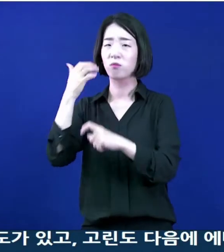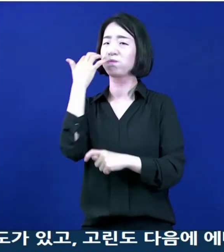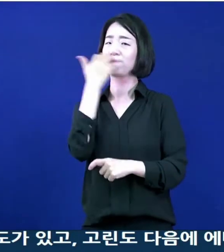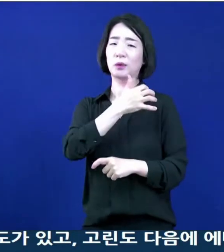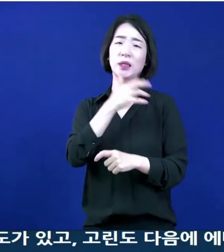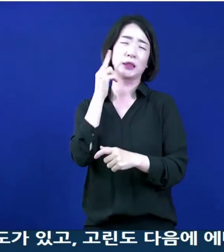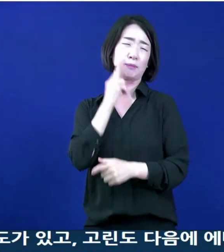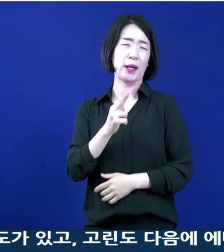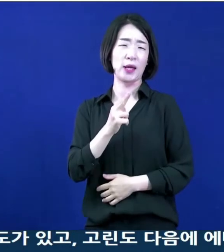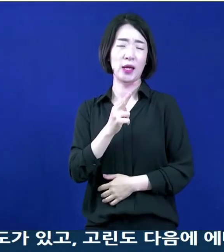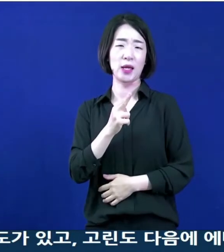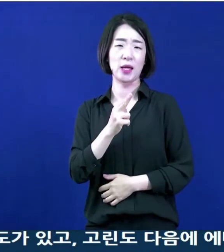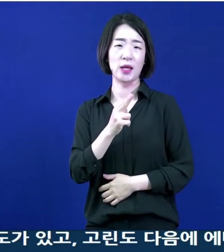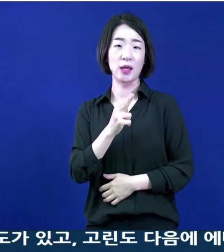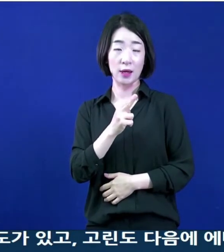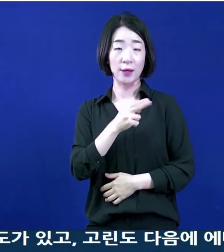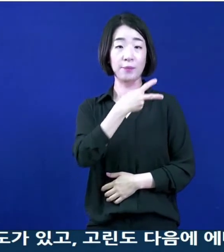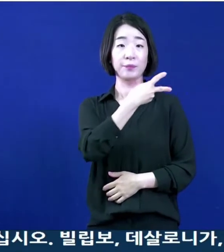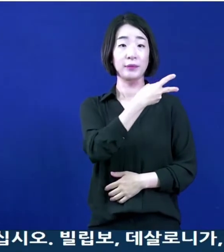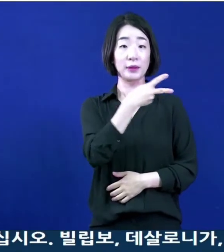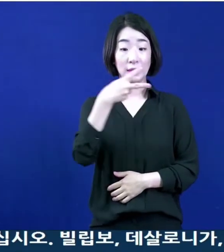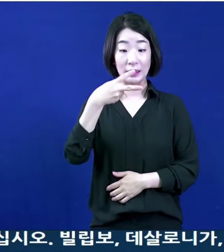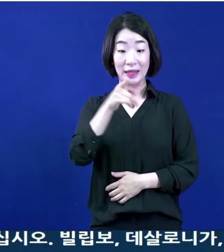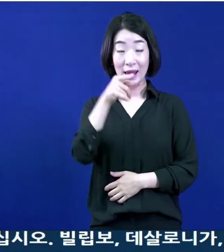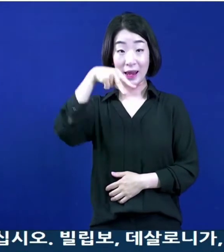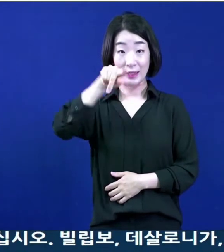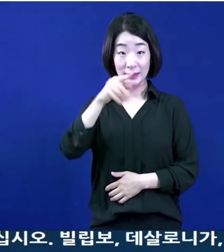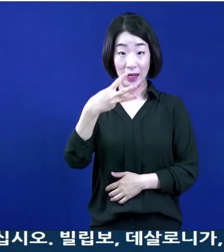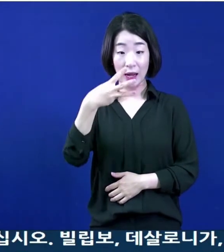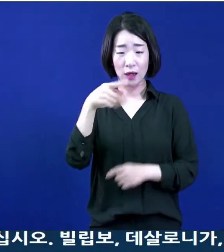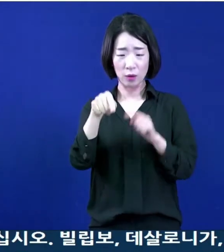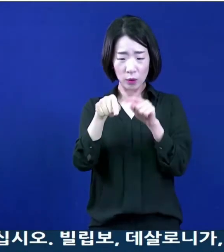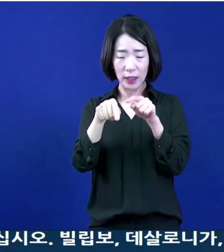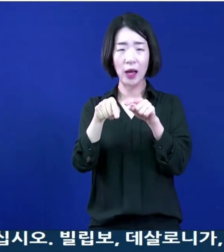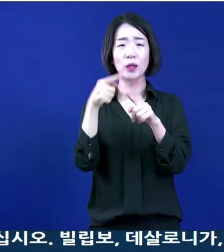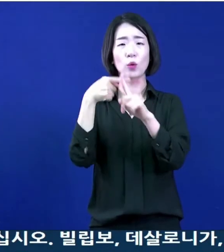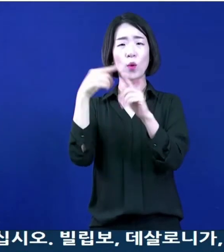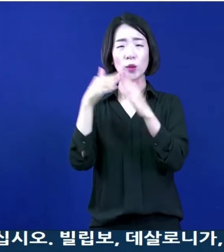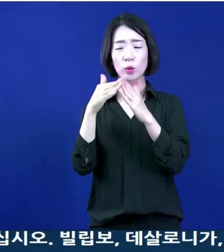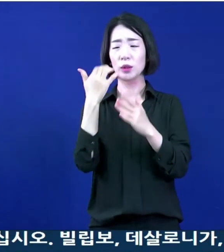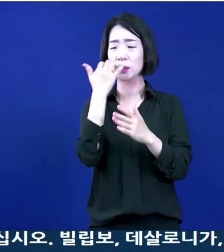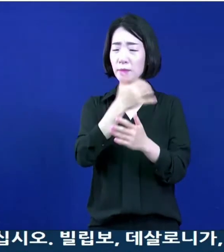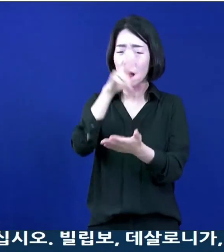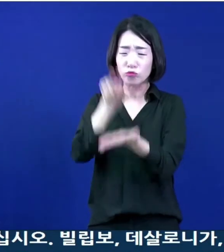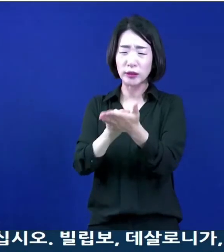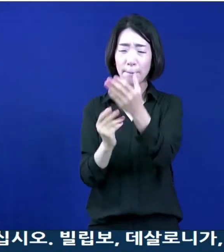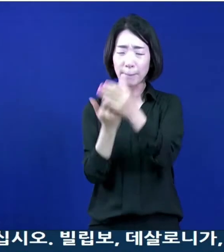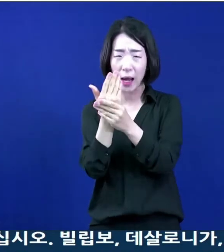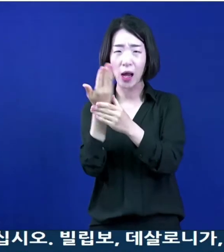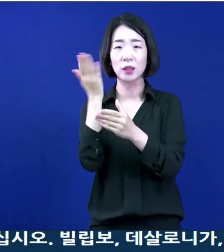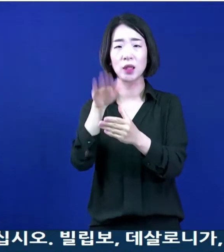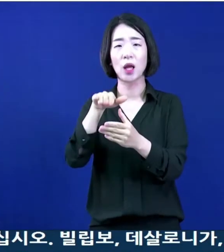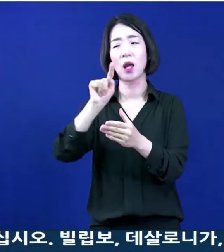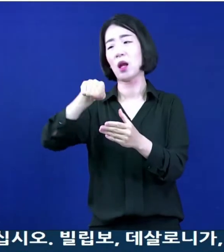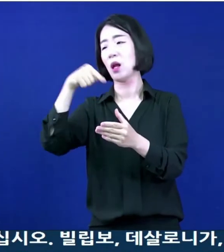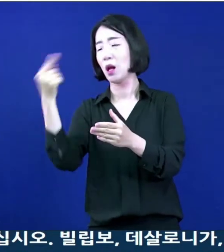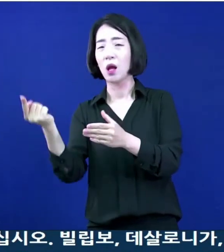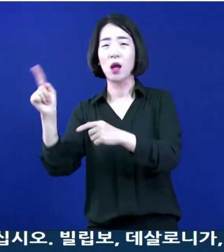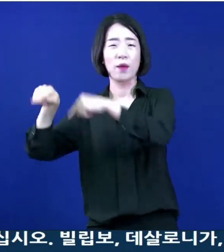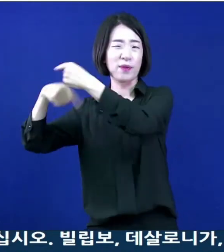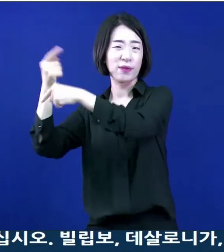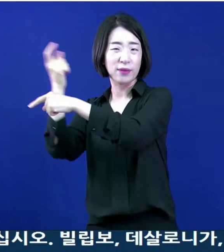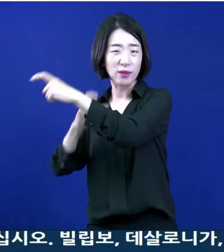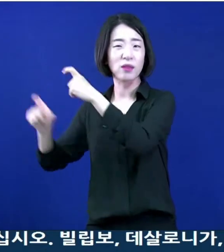데살로니가에서 바울이 음란 문제를 다루었는데 고린도에 가면 더욱 음란해지고요, 에베소에 가면 더더욱